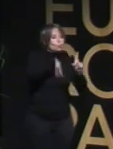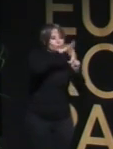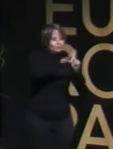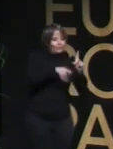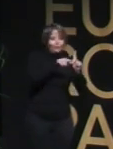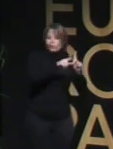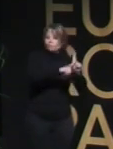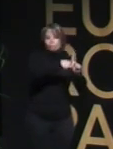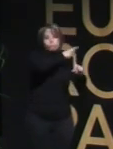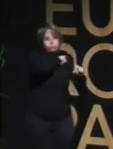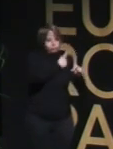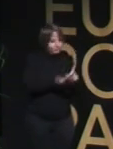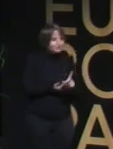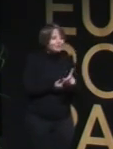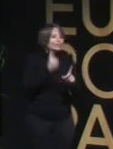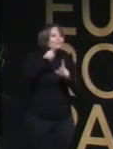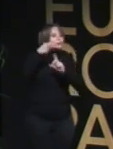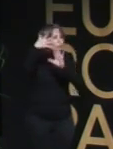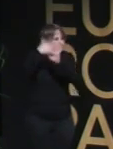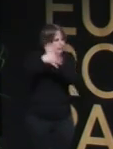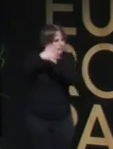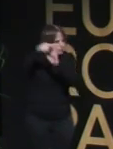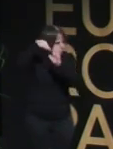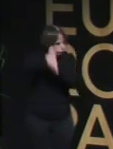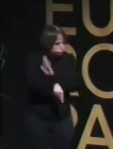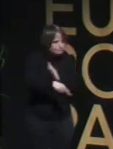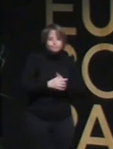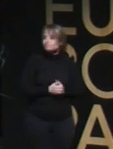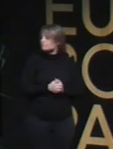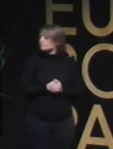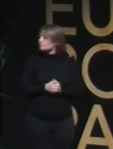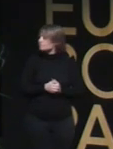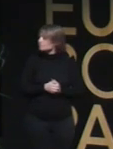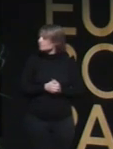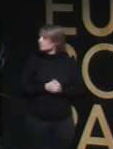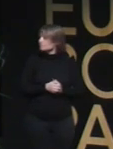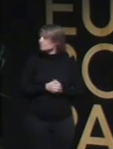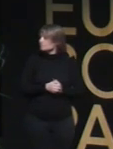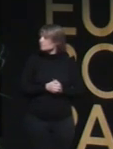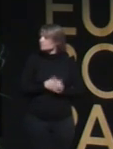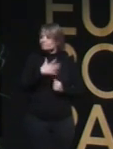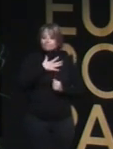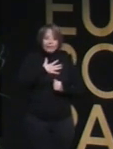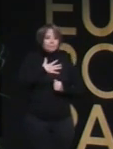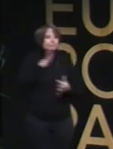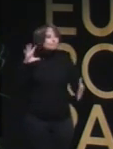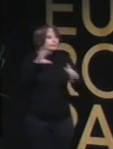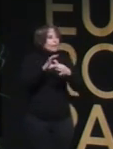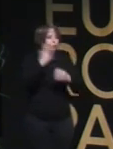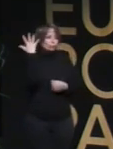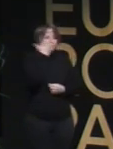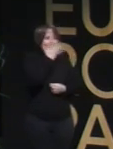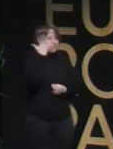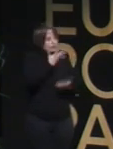¿Vale? Luego me intento explicar un poquito esta idea. Para mí tiene que ver con la incertidumbre, ahora os digo.